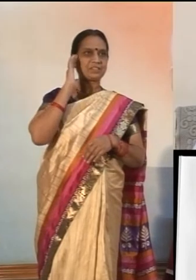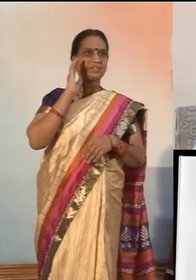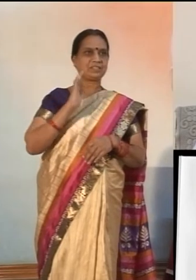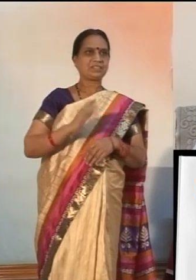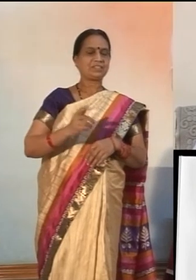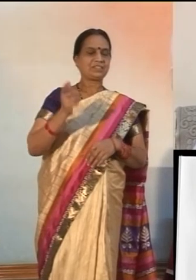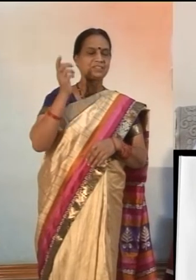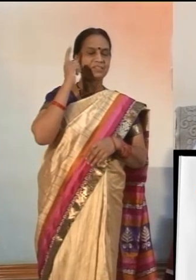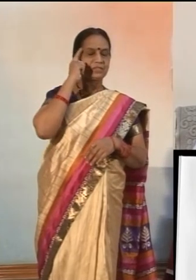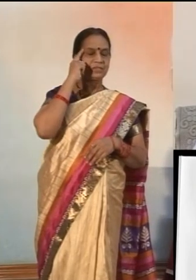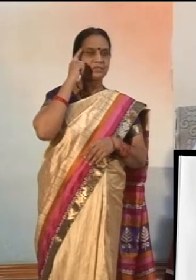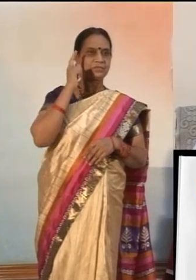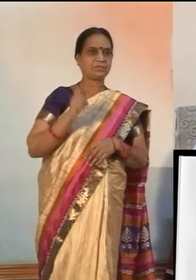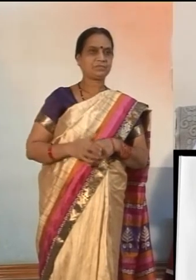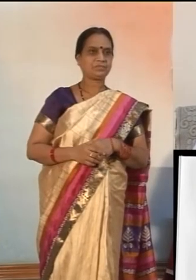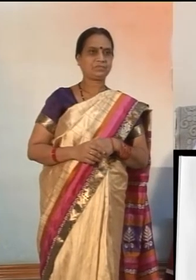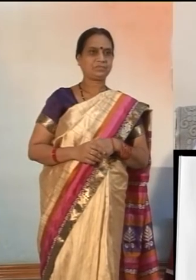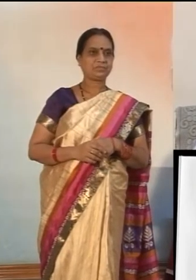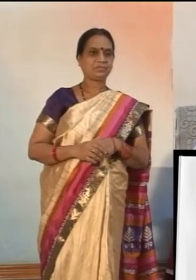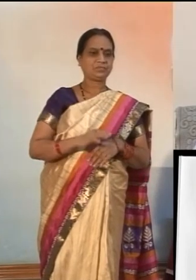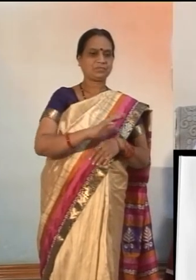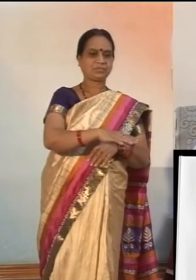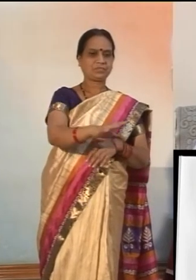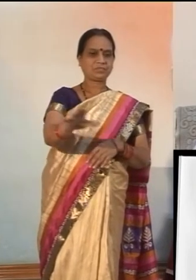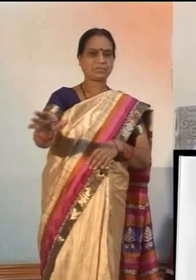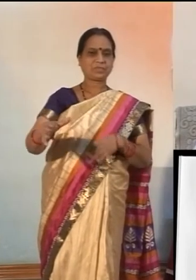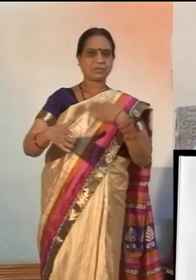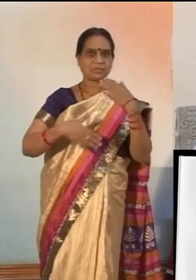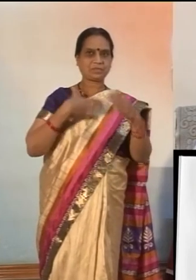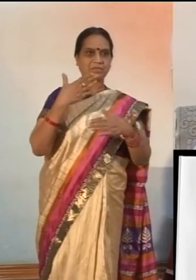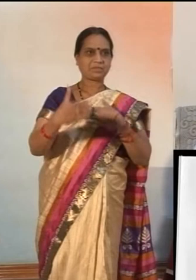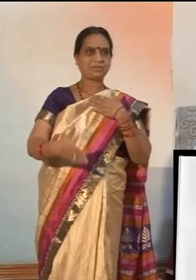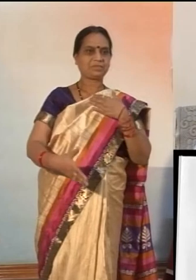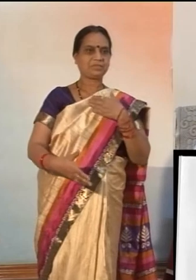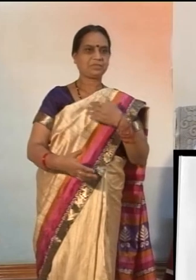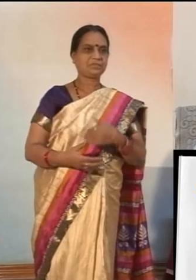जितना ज्ञान था, उस आधार पर बताया।